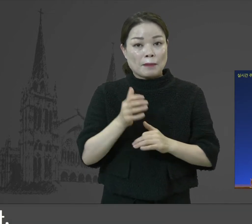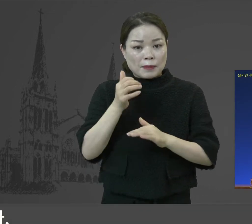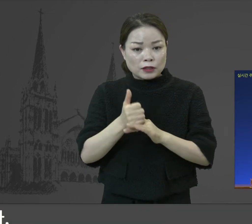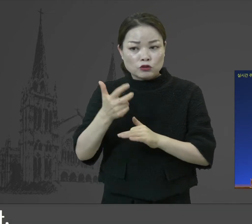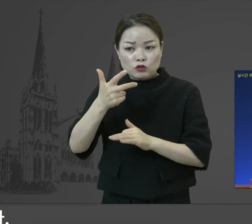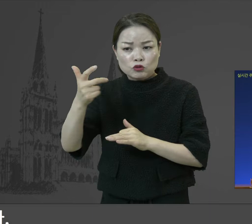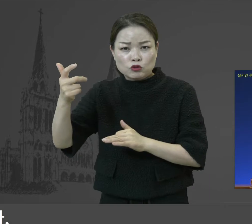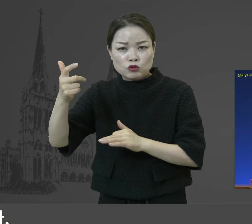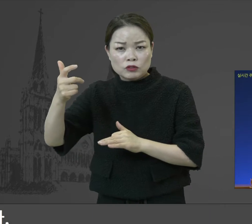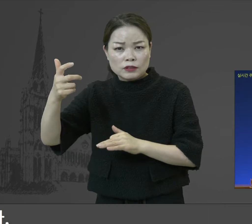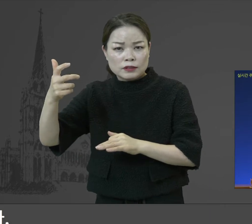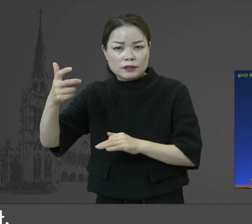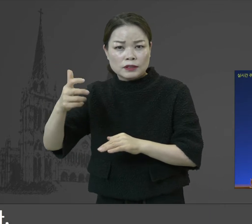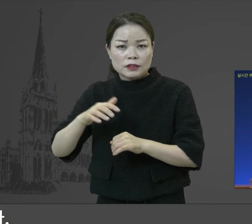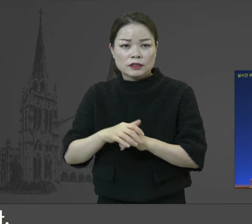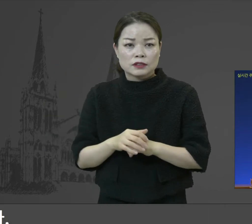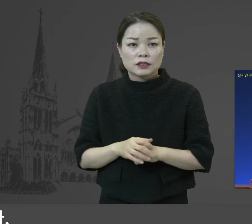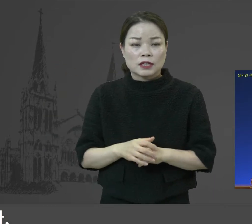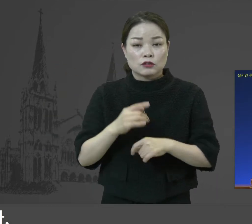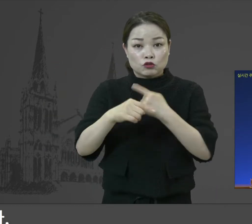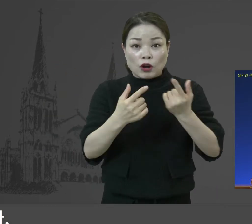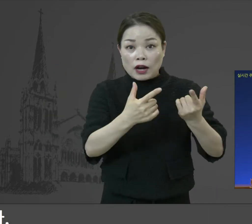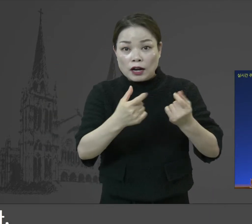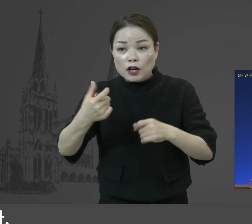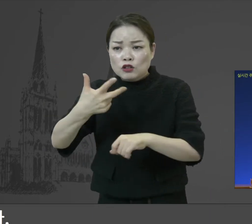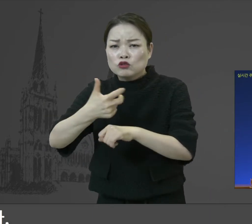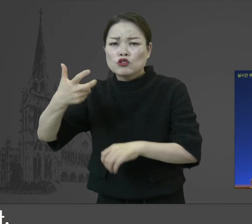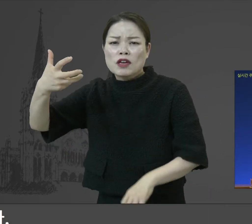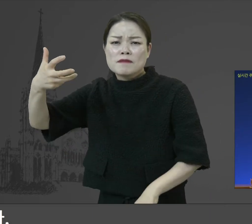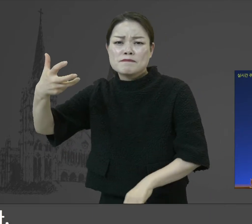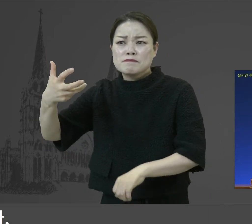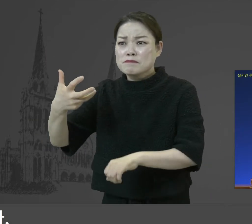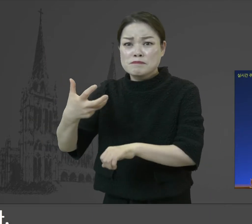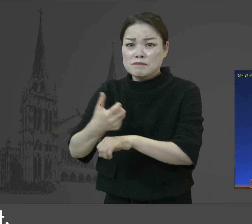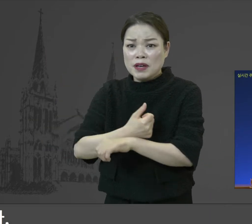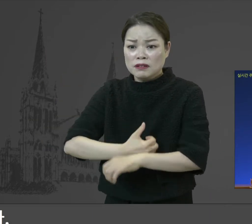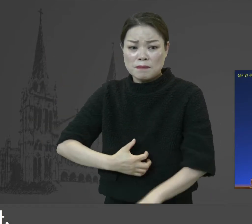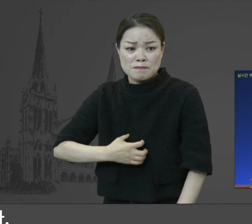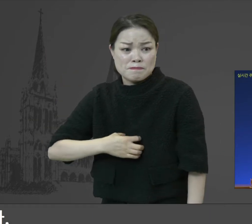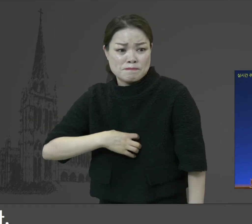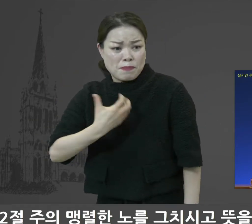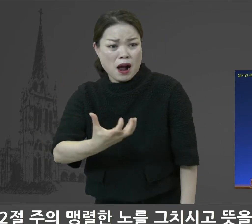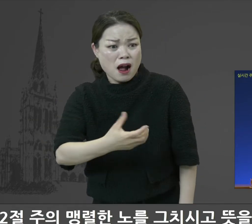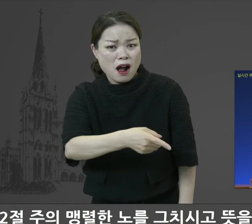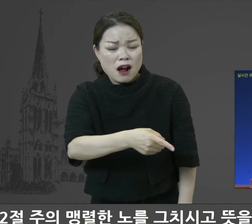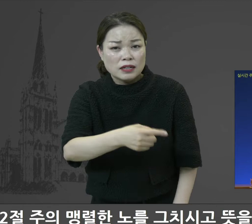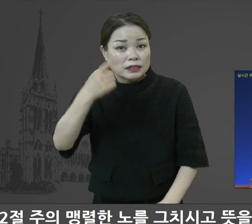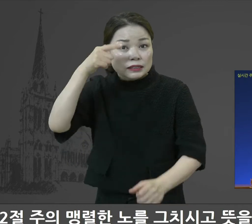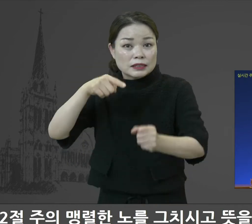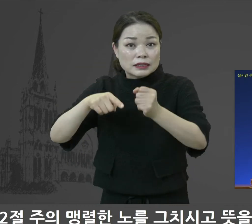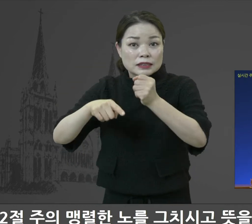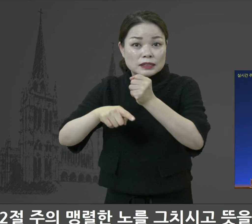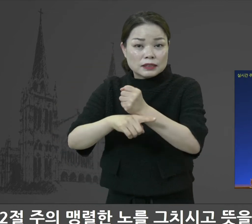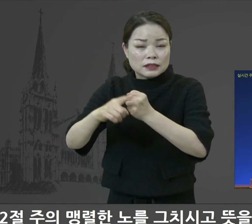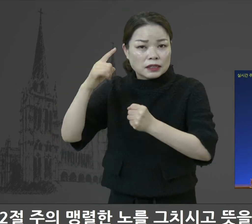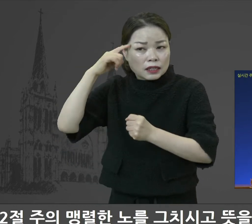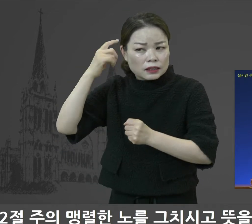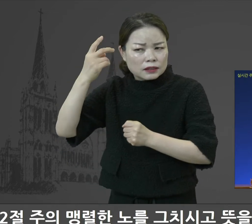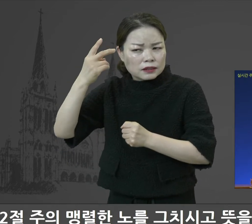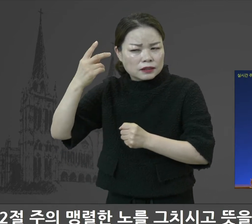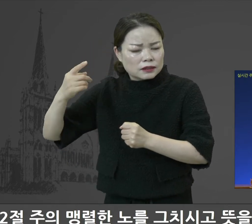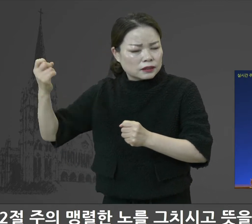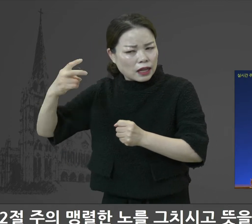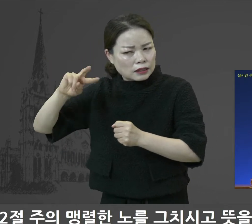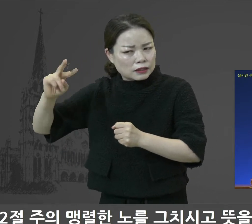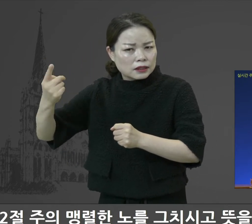주의 맹렬한, 같이 읽으십시다. 시작. 주의 맹렬한 노를 그치시고 뜻을 돌이키사 주의